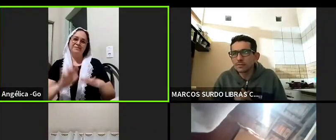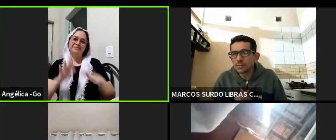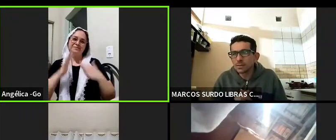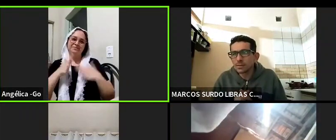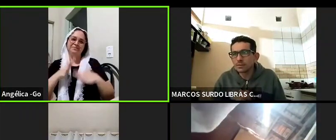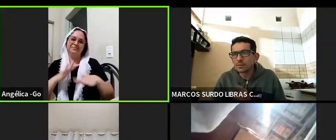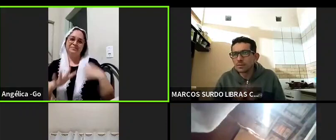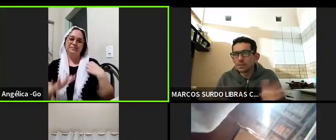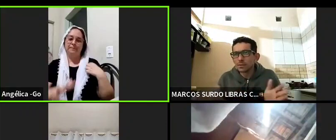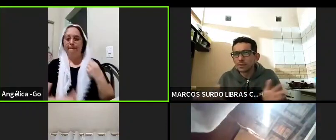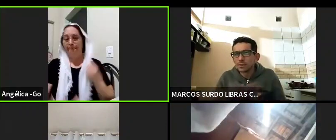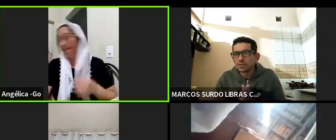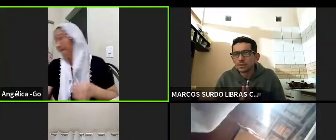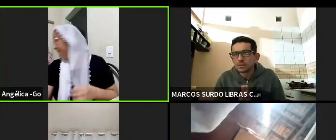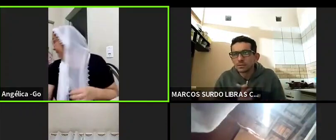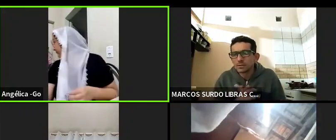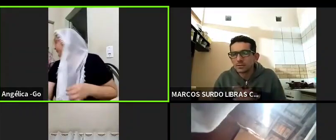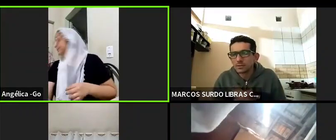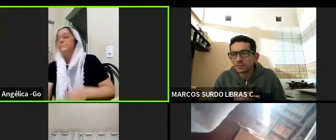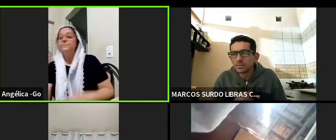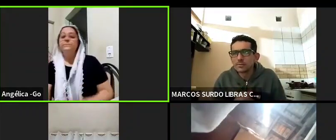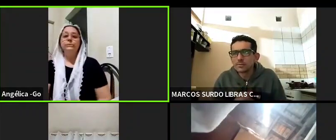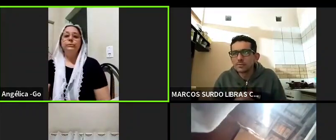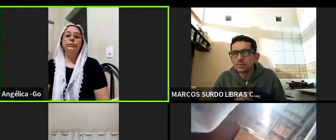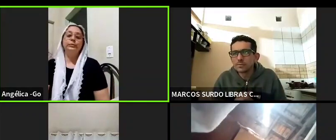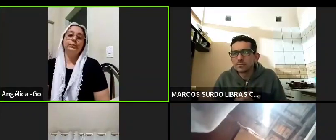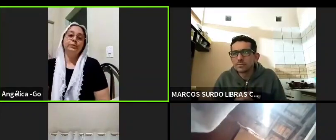No encerramento desta